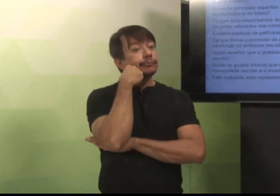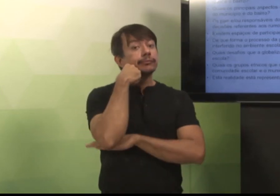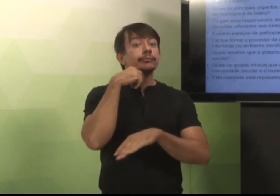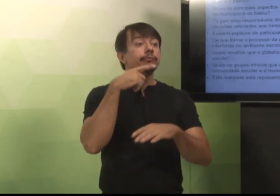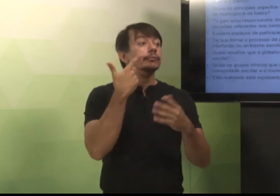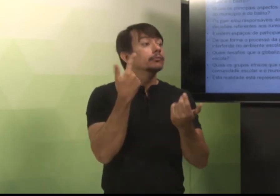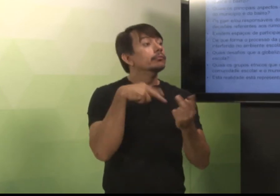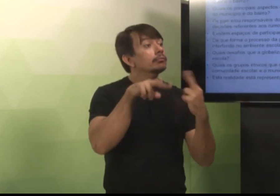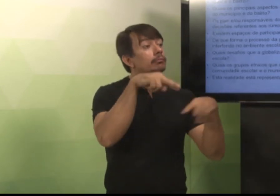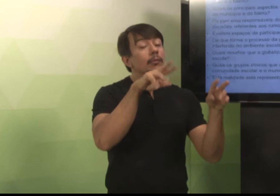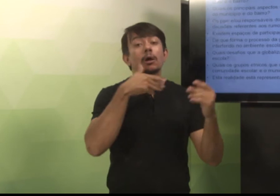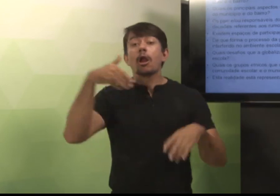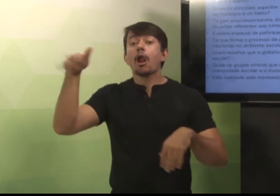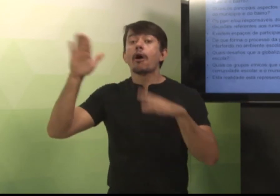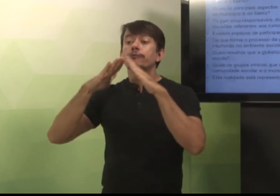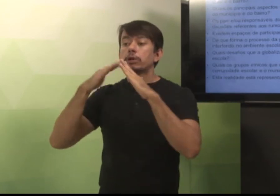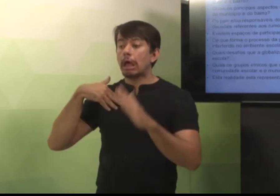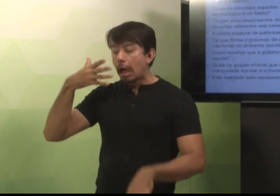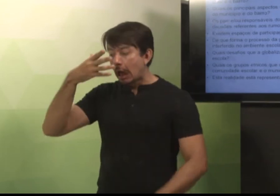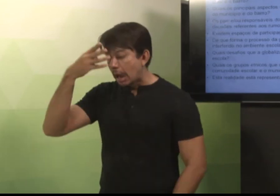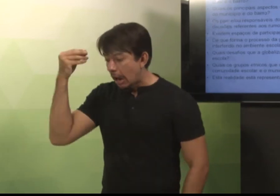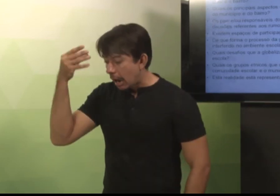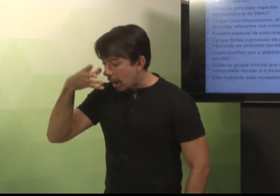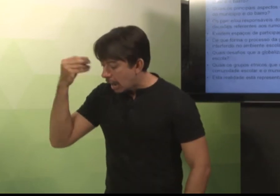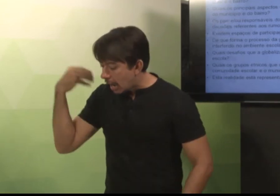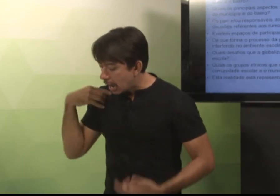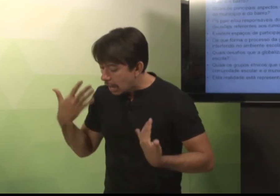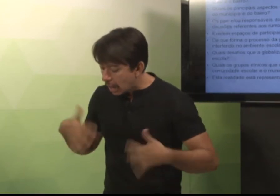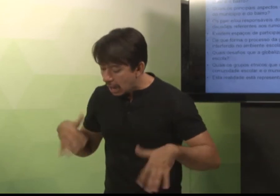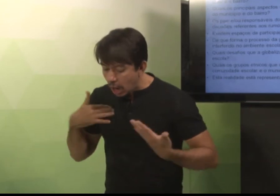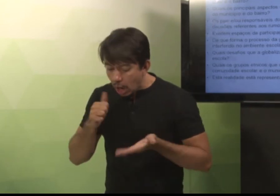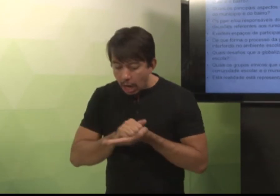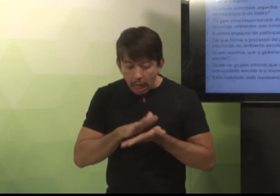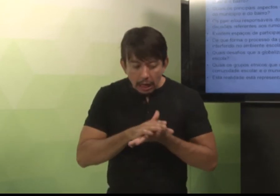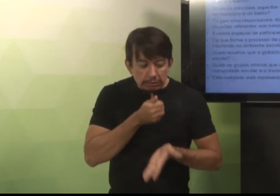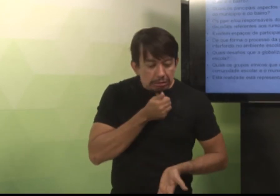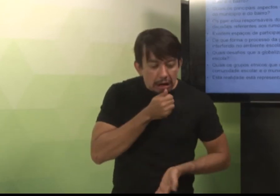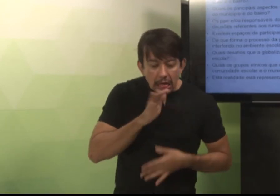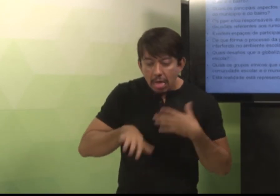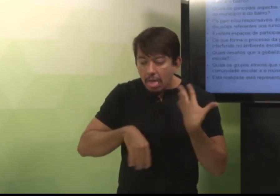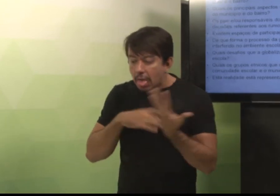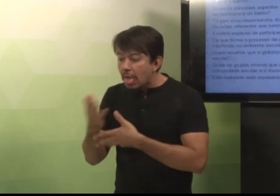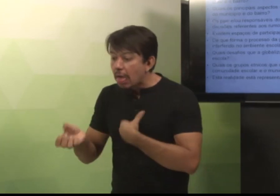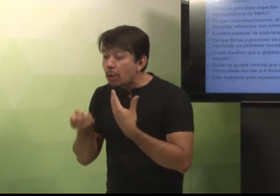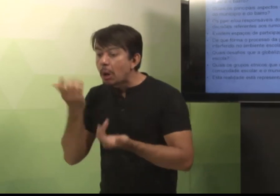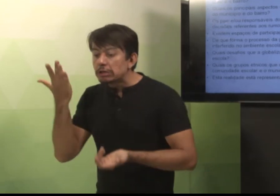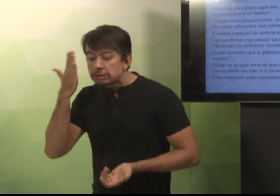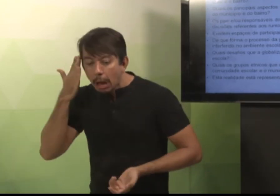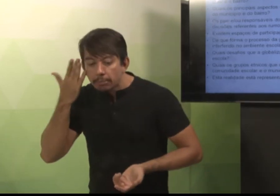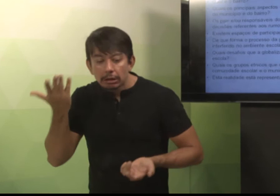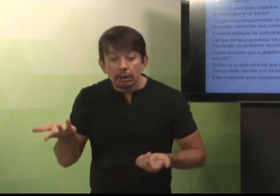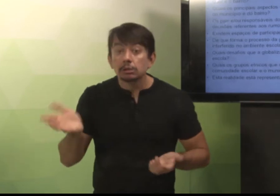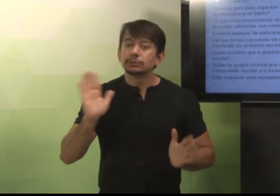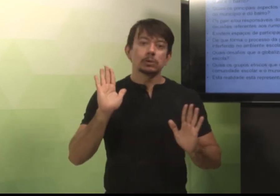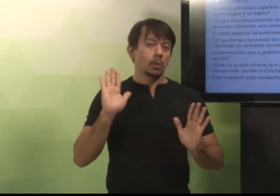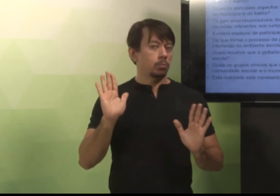vai conversar e quando chegar em casa, vai esquecer de tudo. E aí? Como você vai escrever?